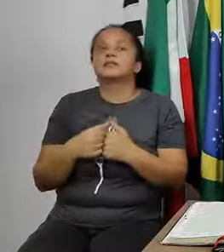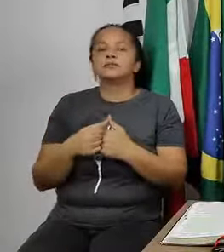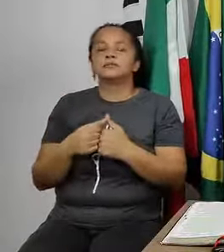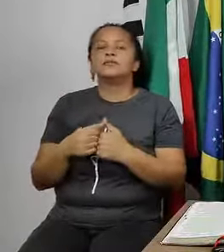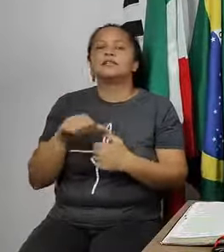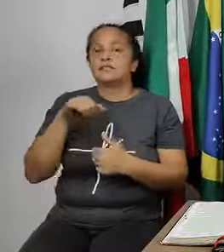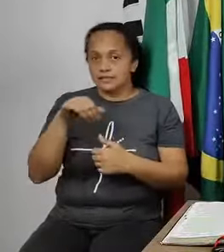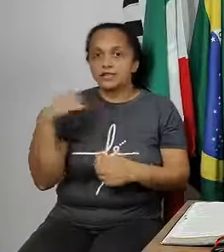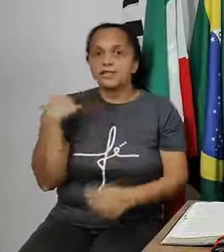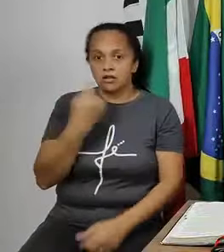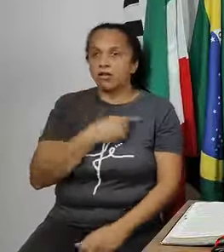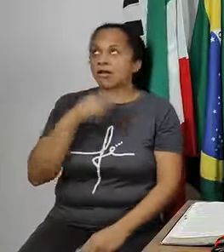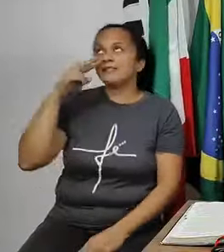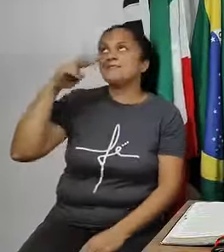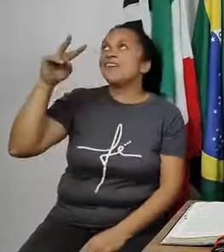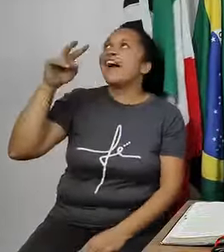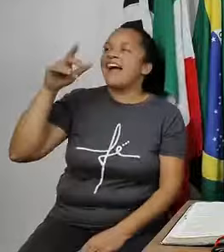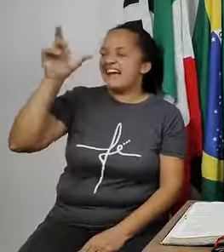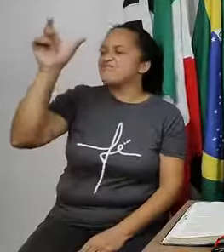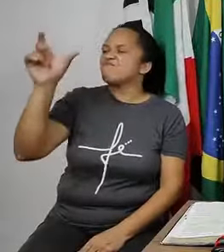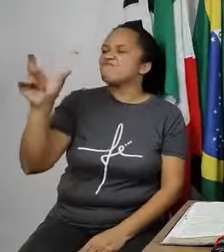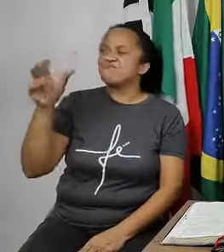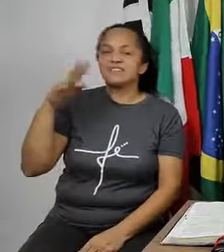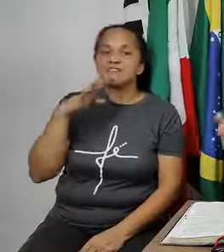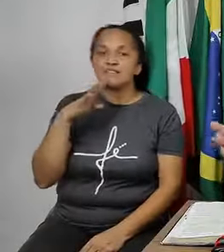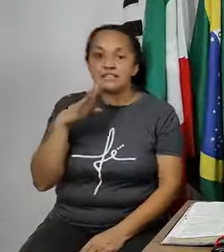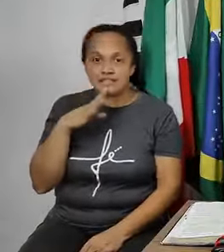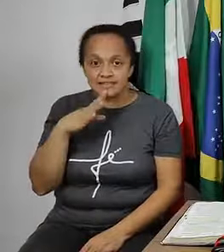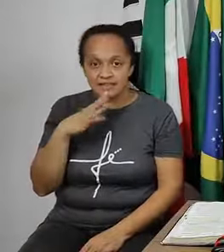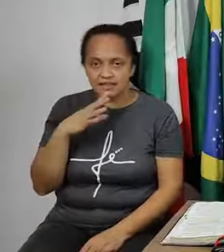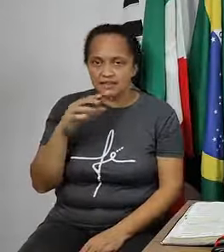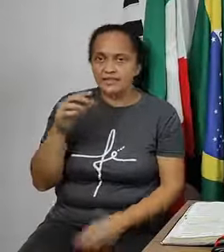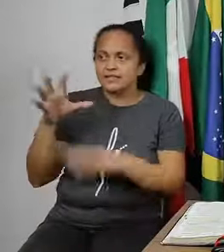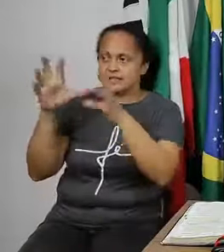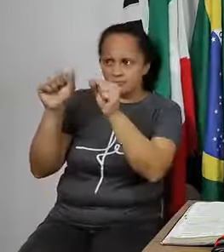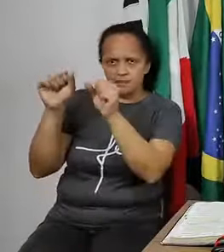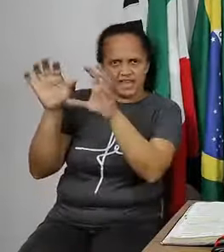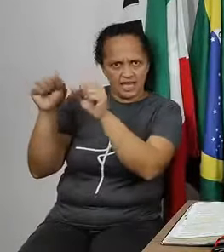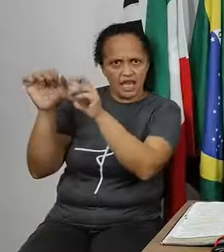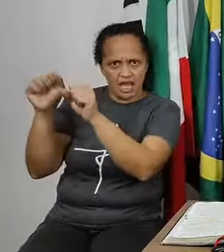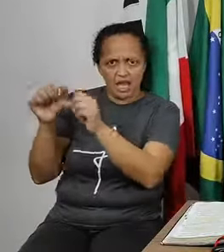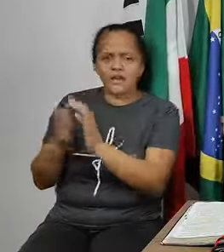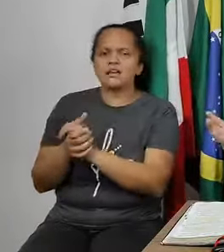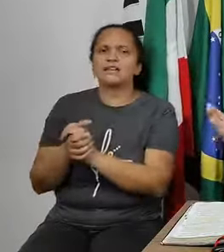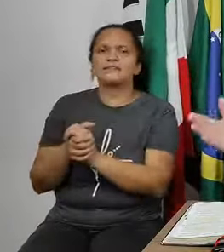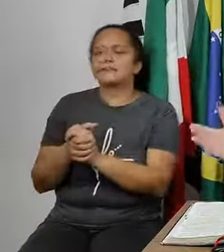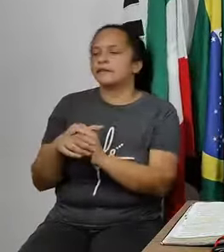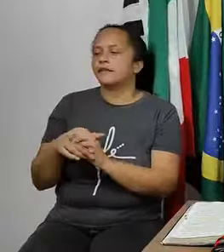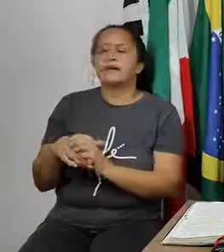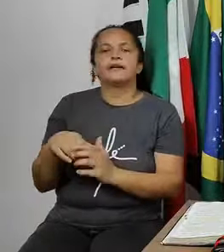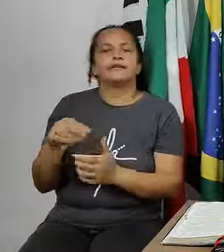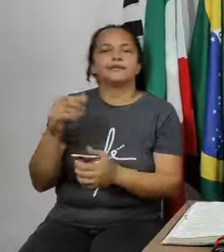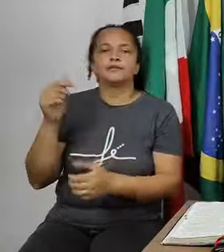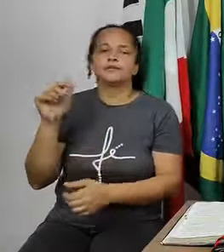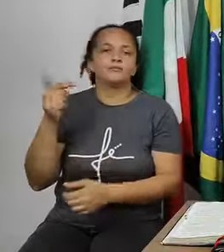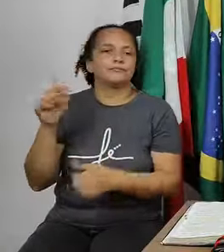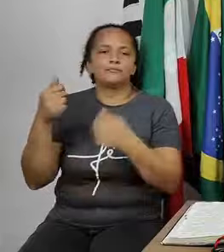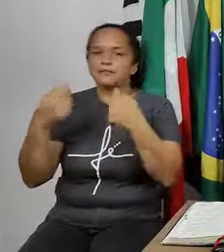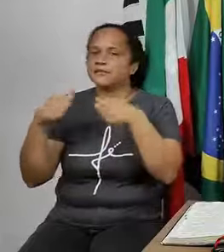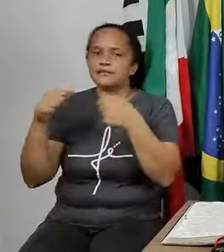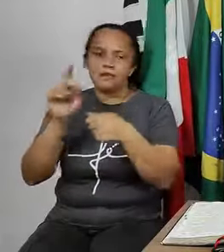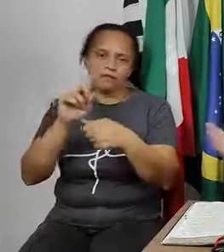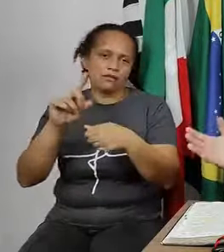baseia única e exclusivamente em tudo o que Deus declara na sua palavra. Por isso que a fé é essencial,